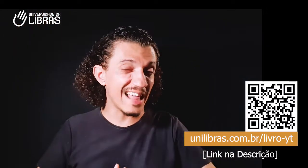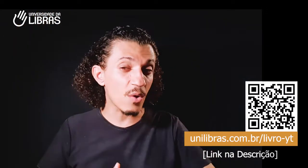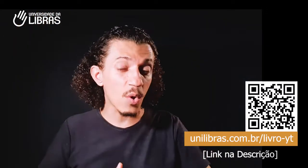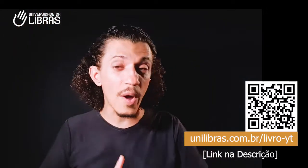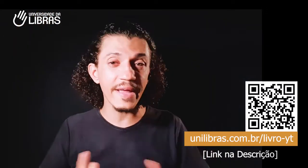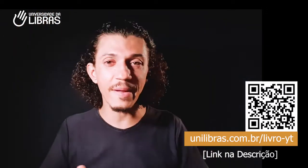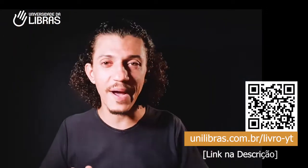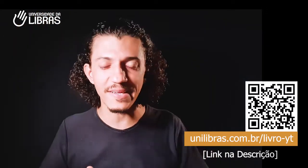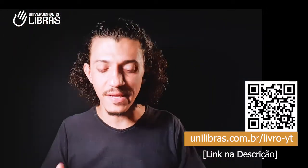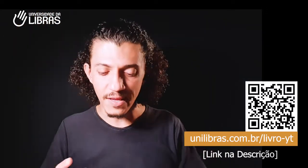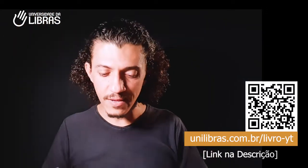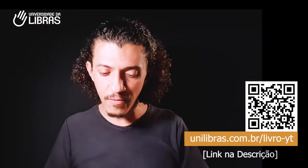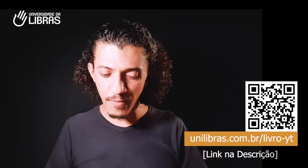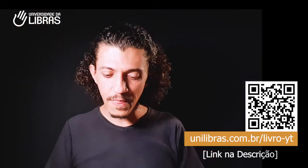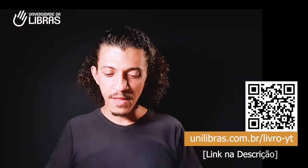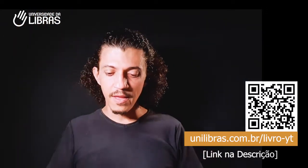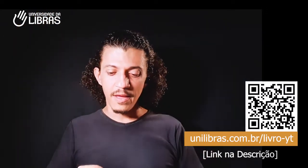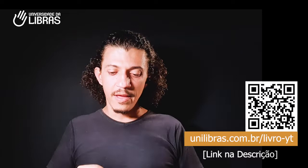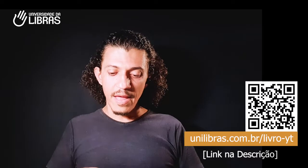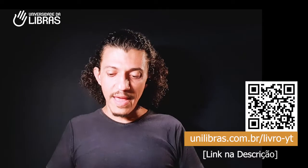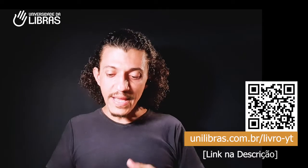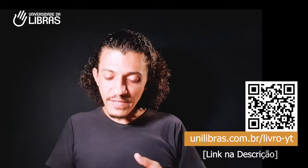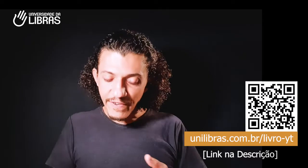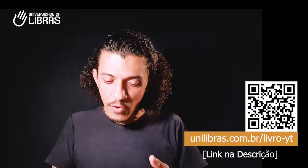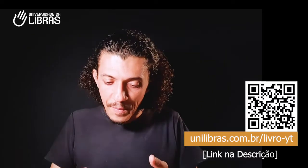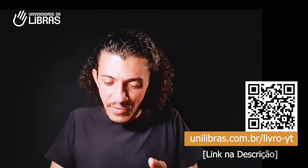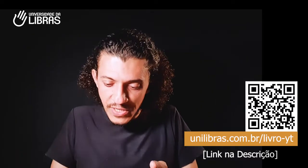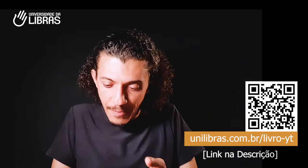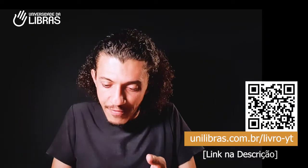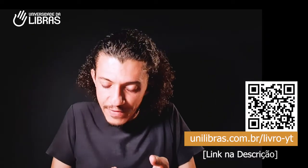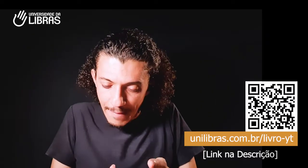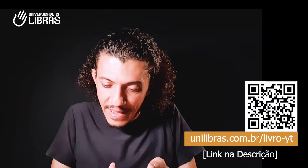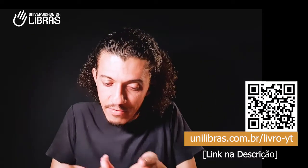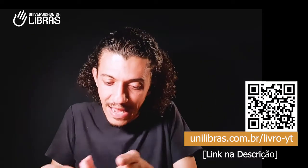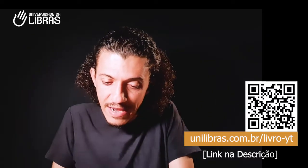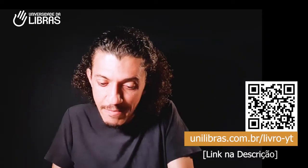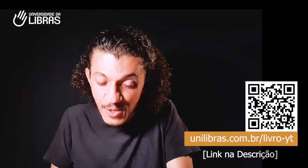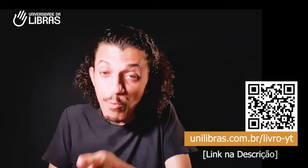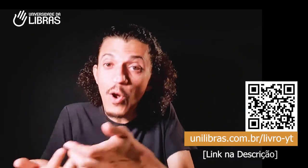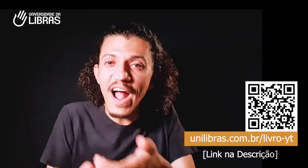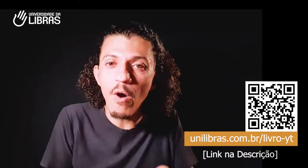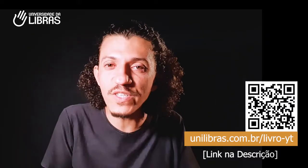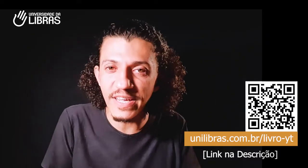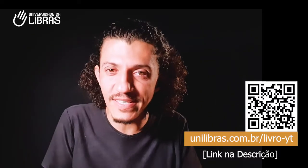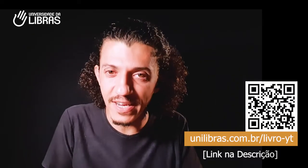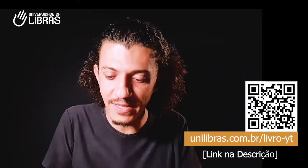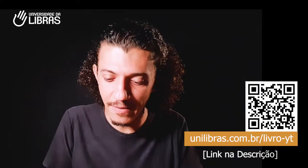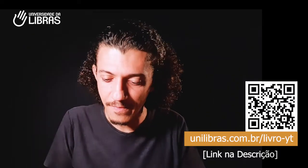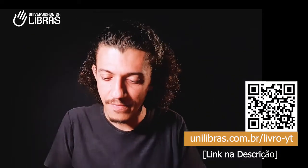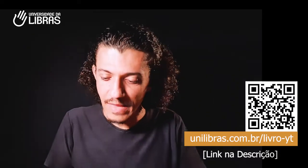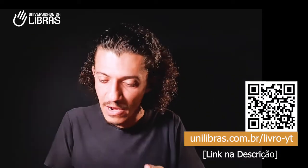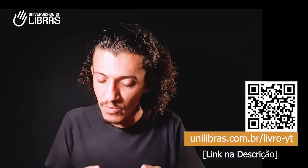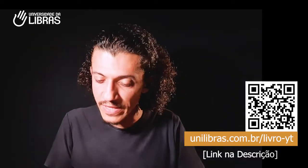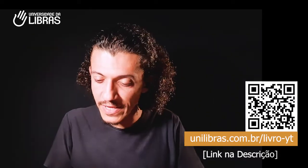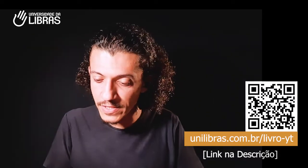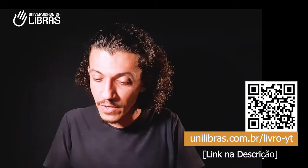assim decolou ainda mais então esse fenômeno de aprofundamento na libras por causa da escrita acontece